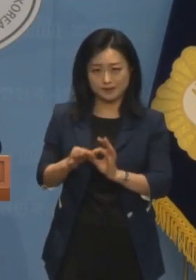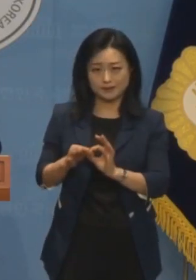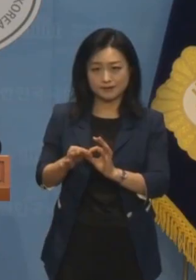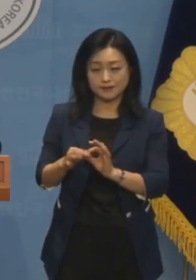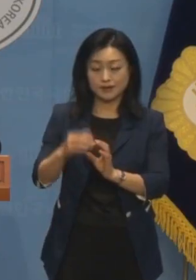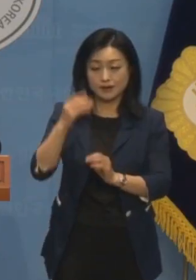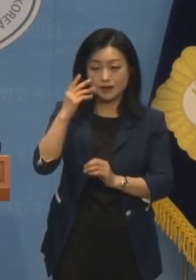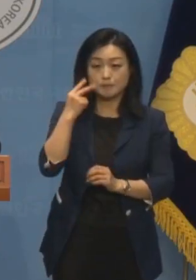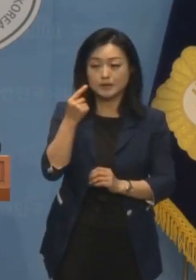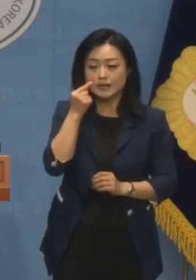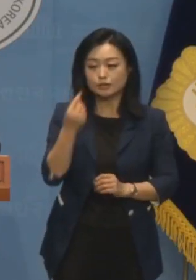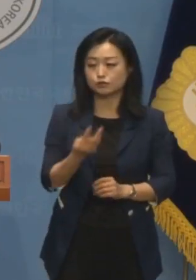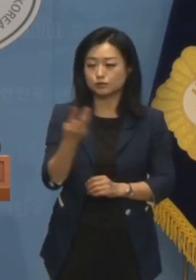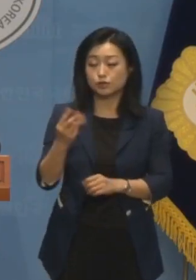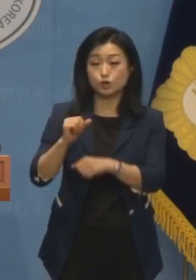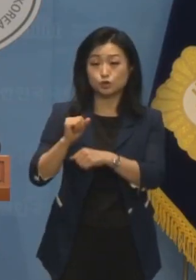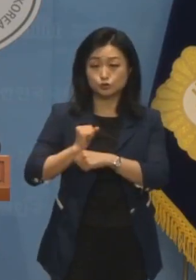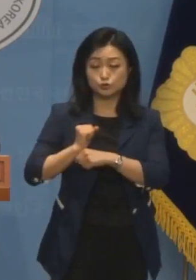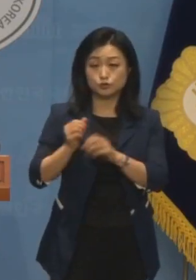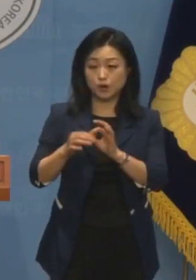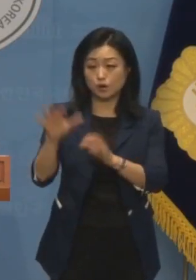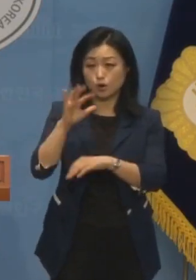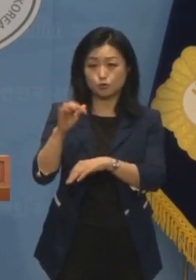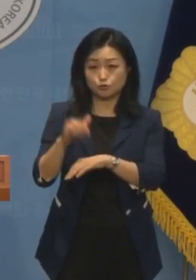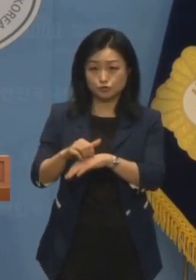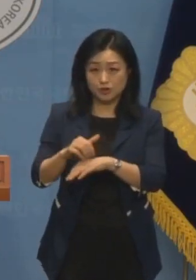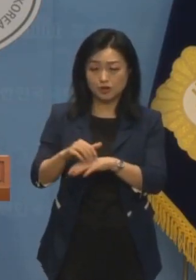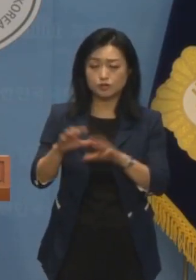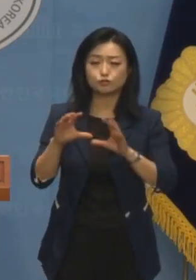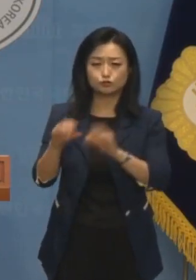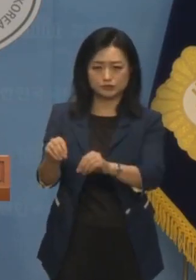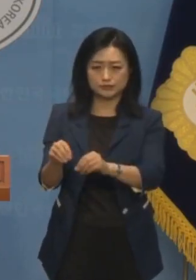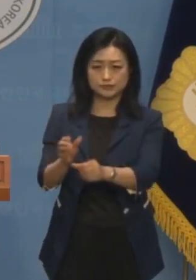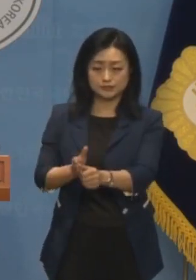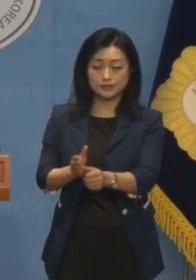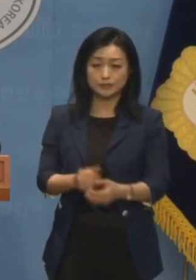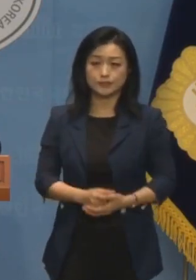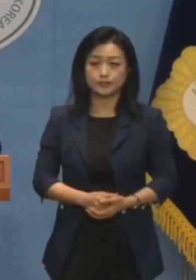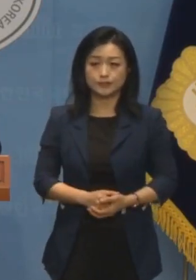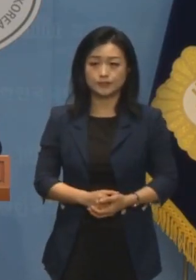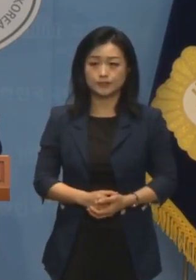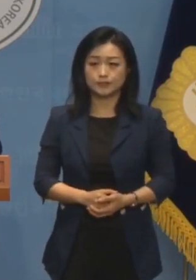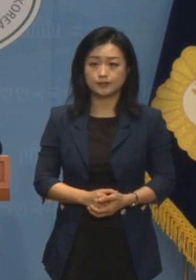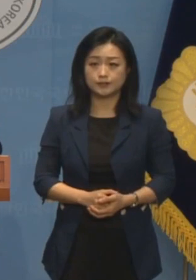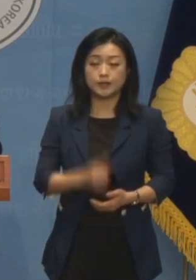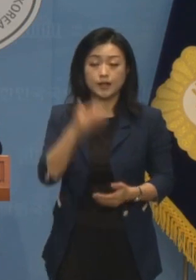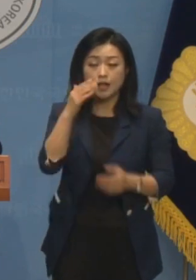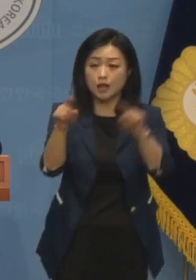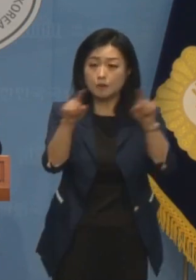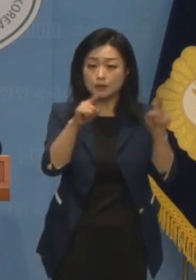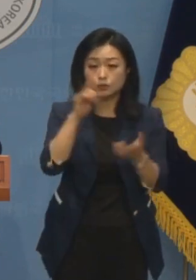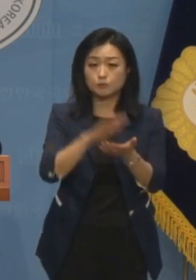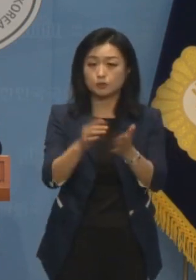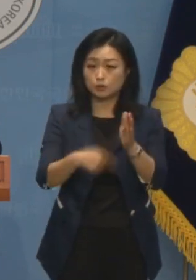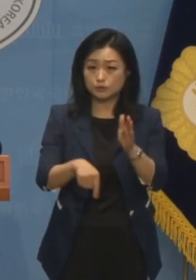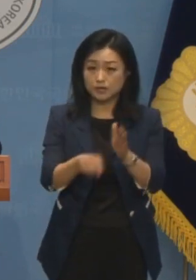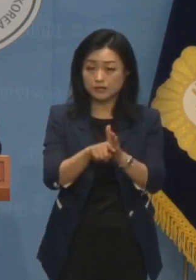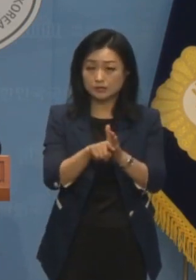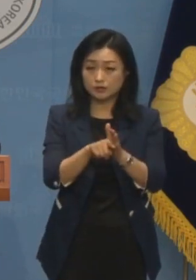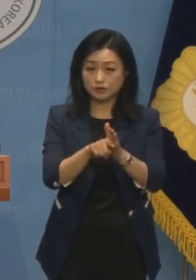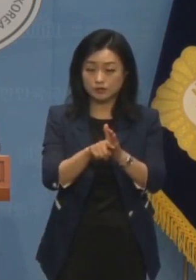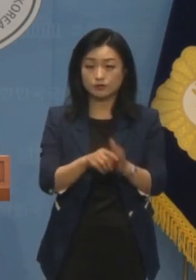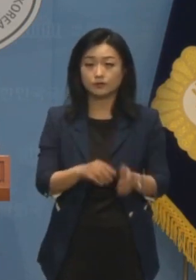한미일 3국 군사합동훈련을 당장 중지하십시오. 한반도 평화를 위해 북일 대화는